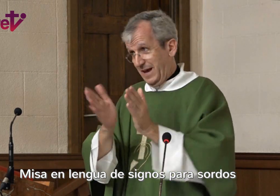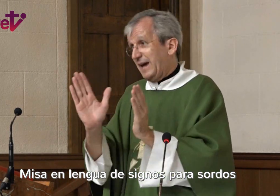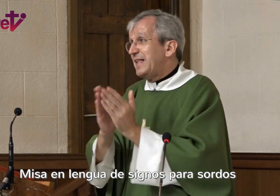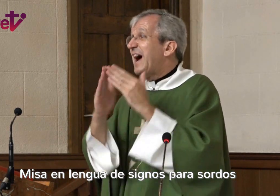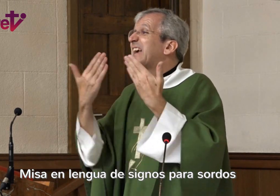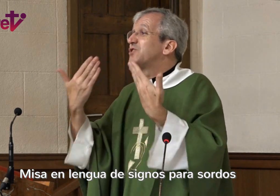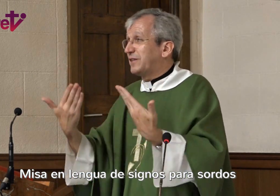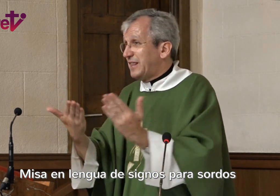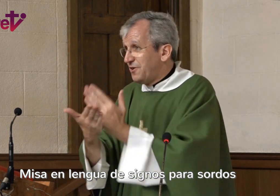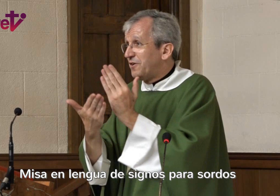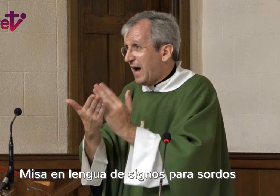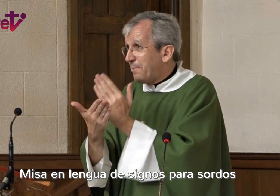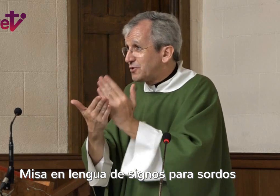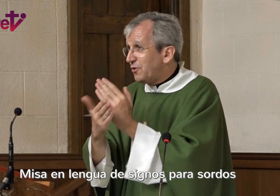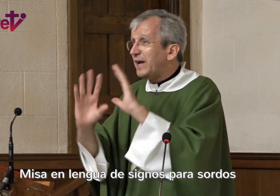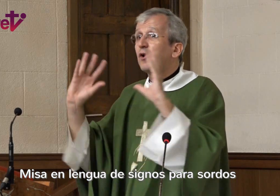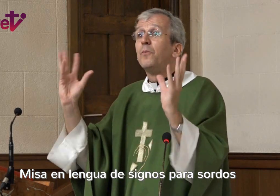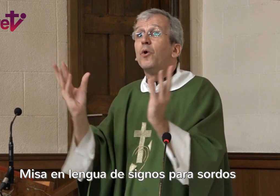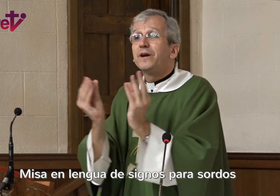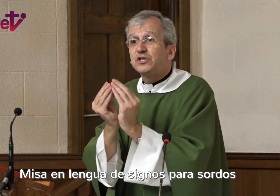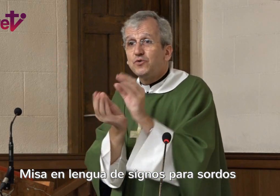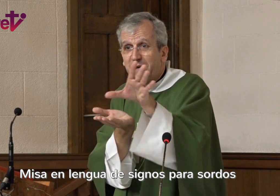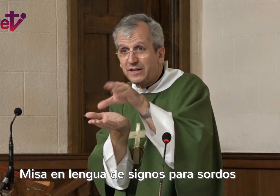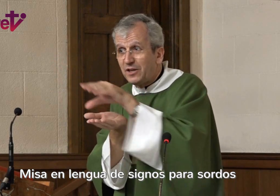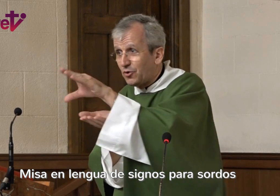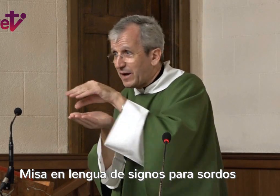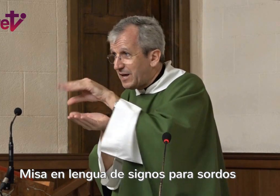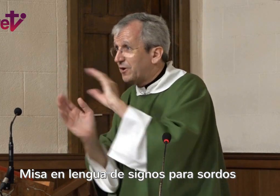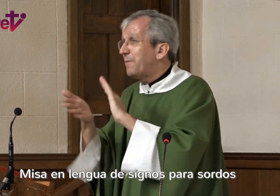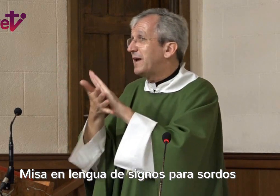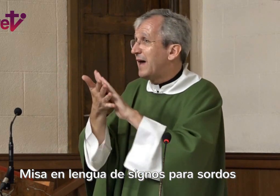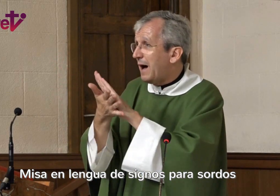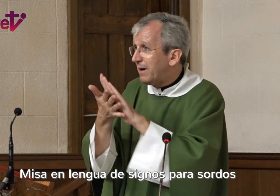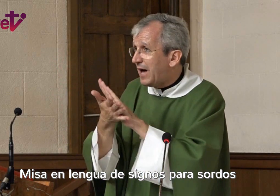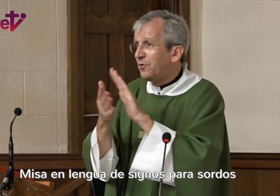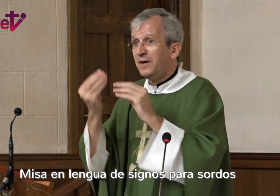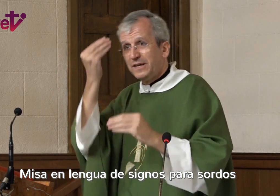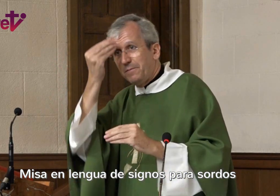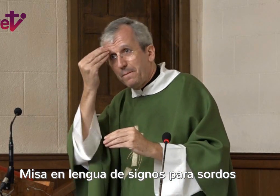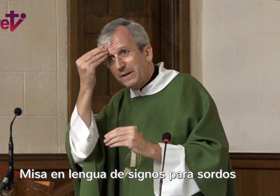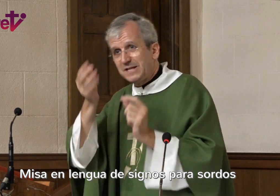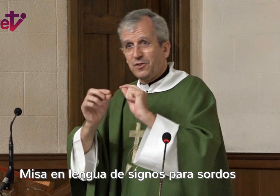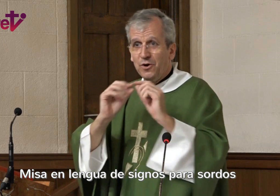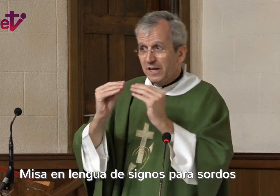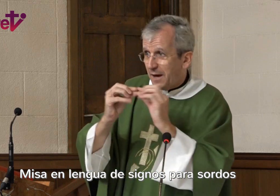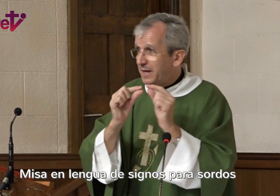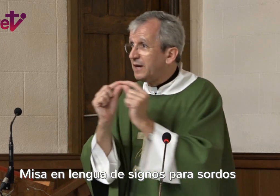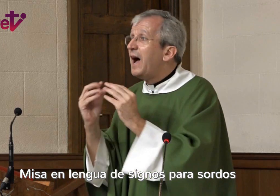aquella exhortación apostólica como resumen de todo aquello que habían hablado que habían pensado que habían